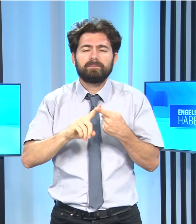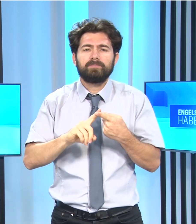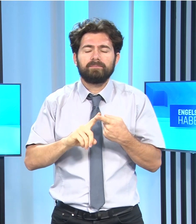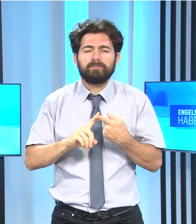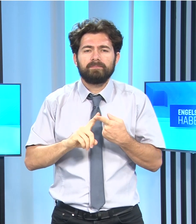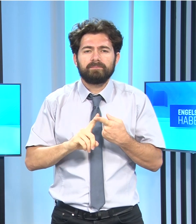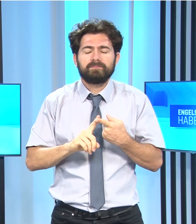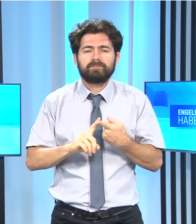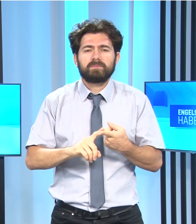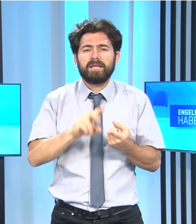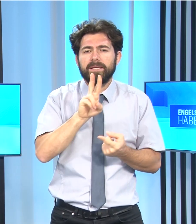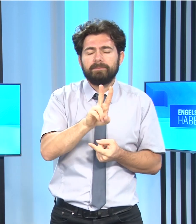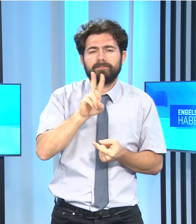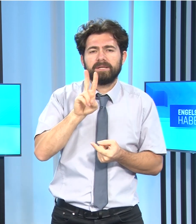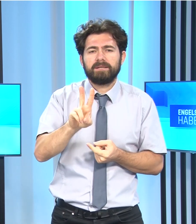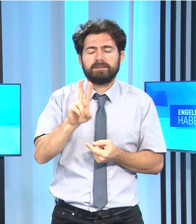ve